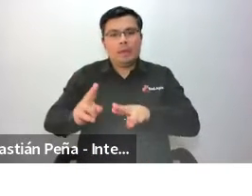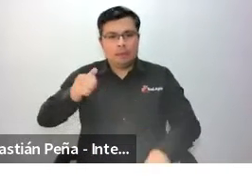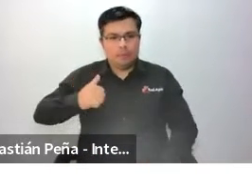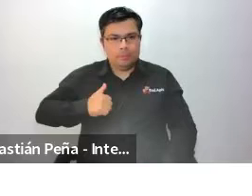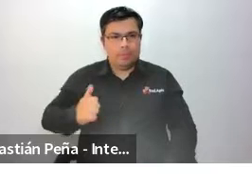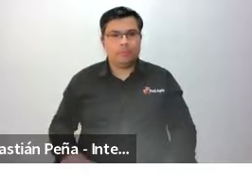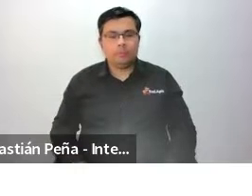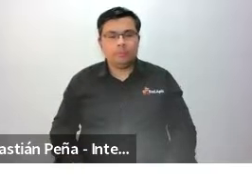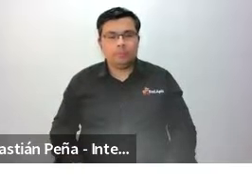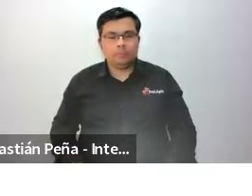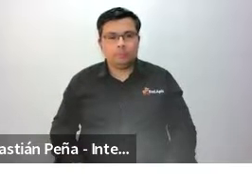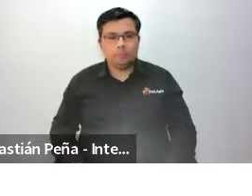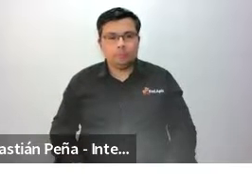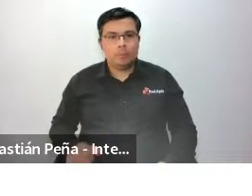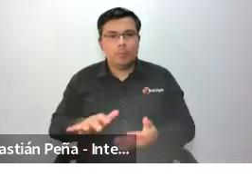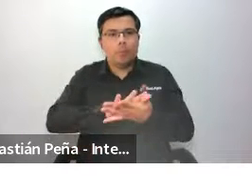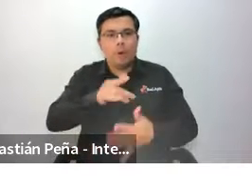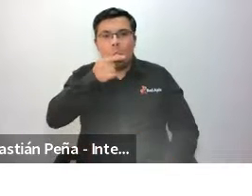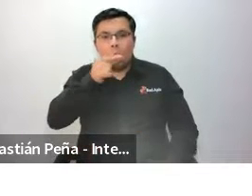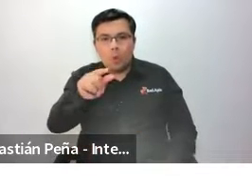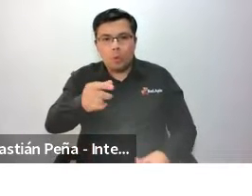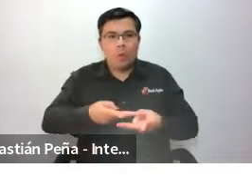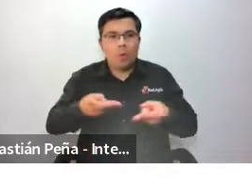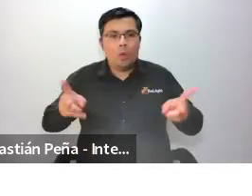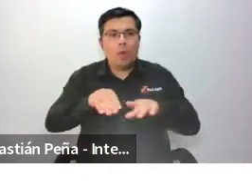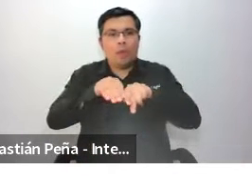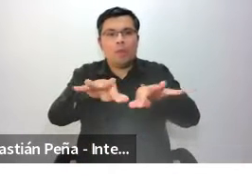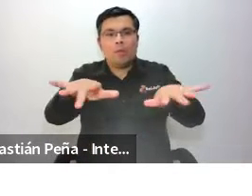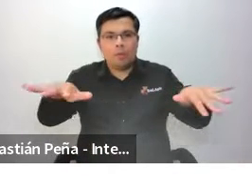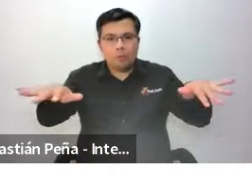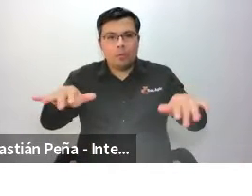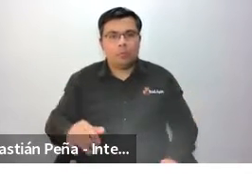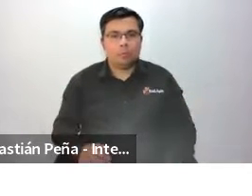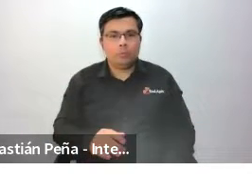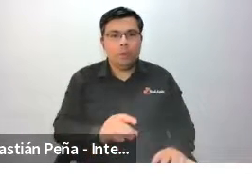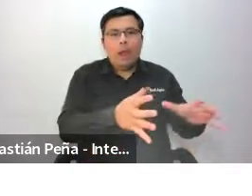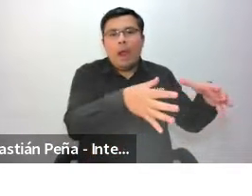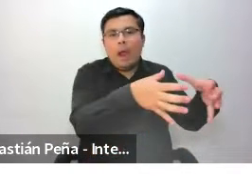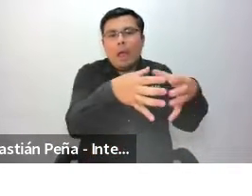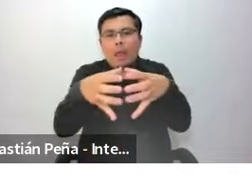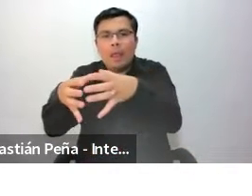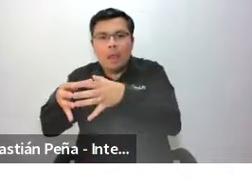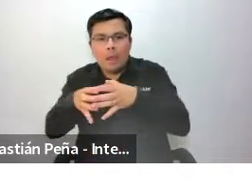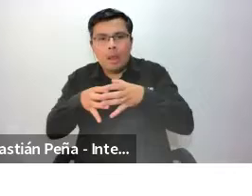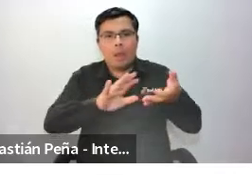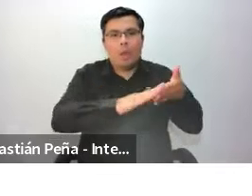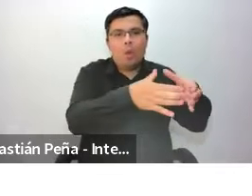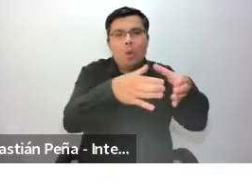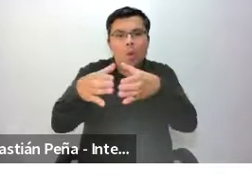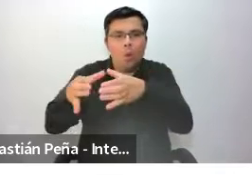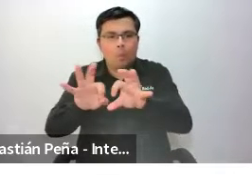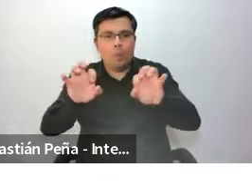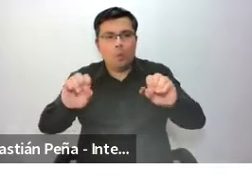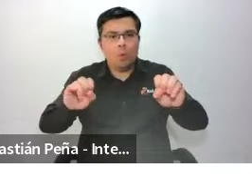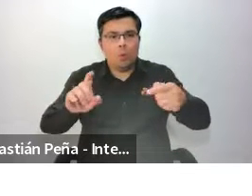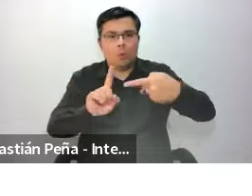estar llegando a cada comunidad educativa cartillas informativas, hemos estado realizando ya